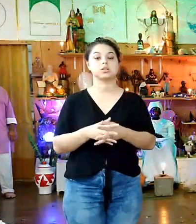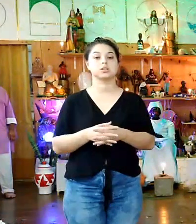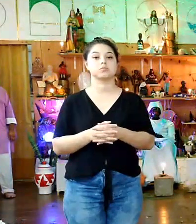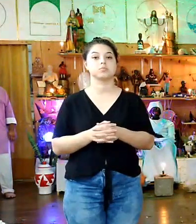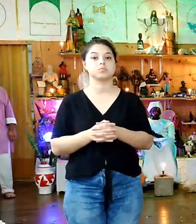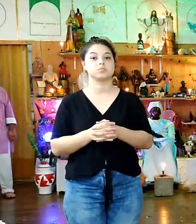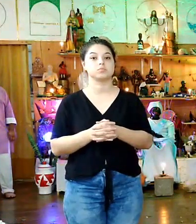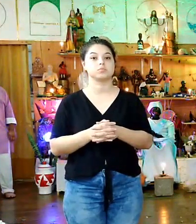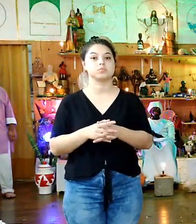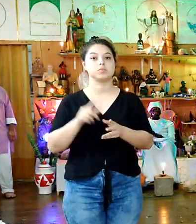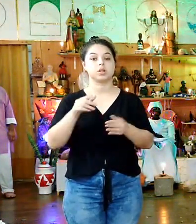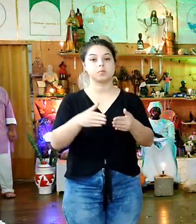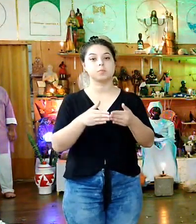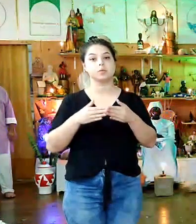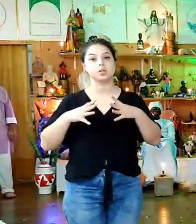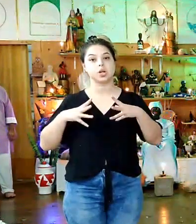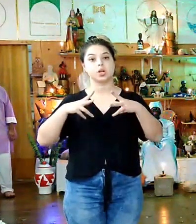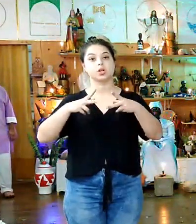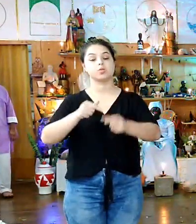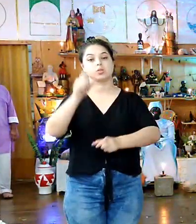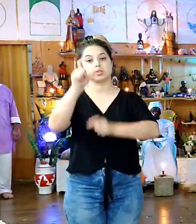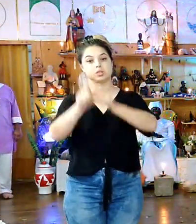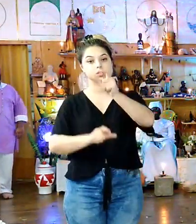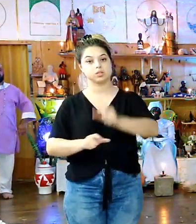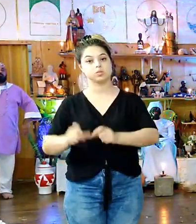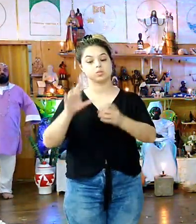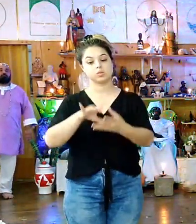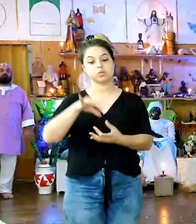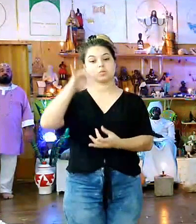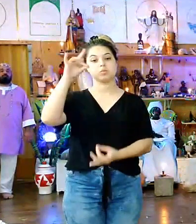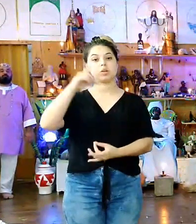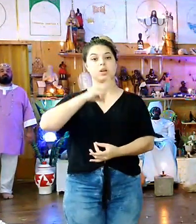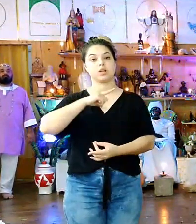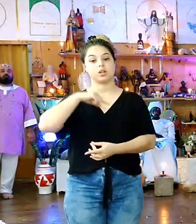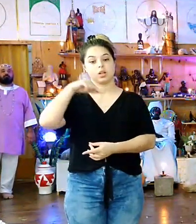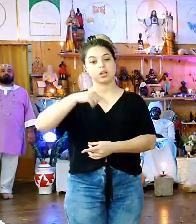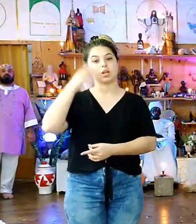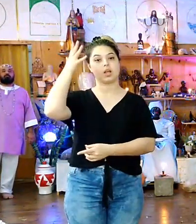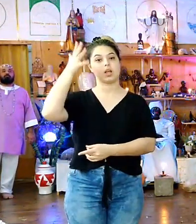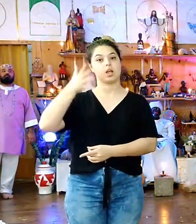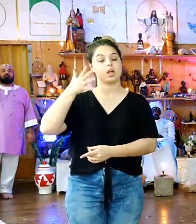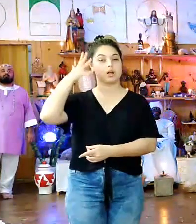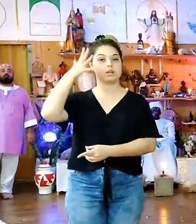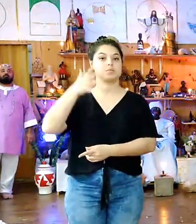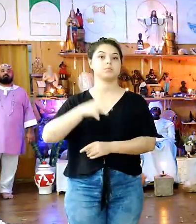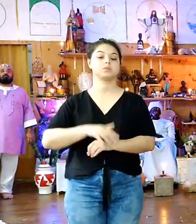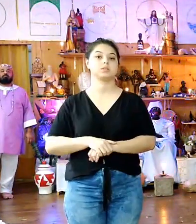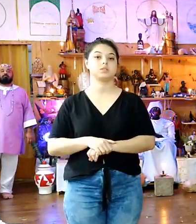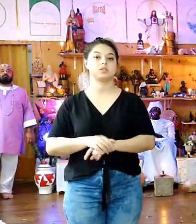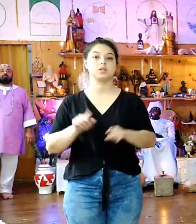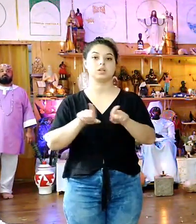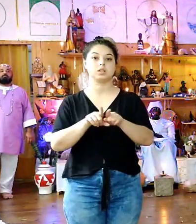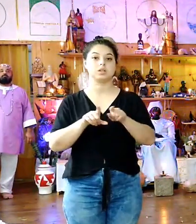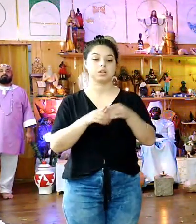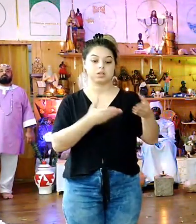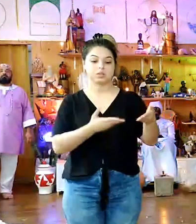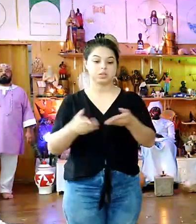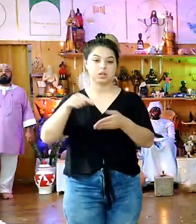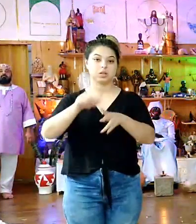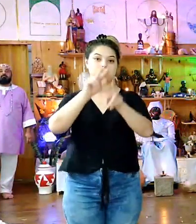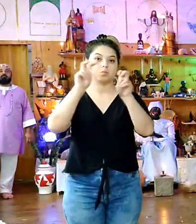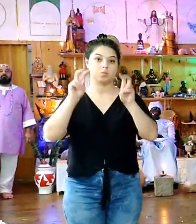Congo, pedir licença a todas as entidades que aqui se apresentaram e compareceram